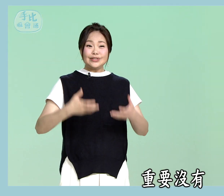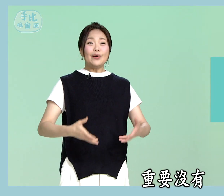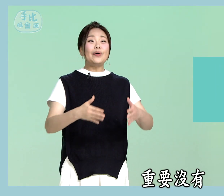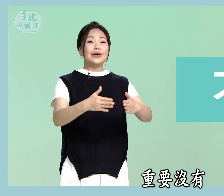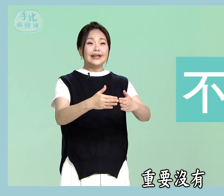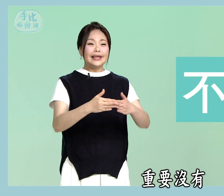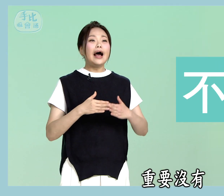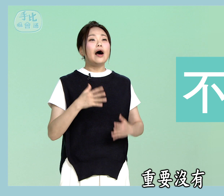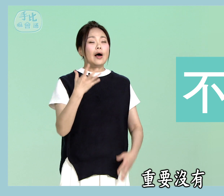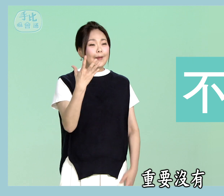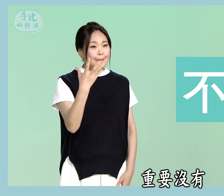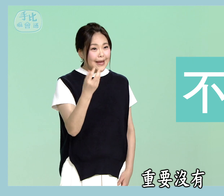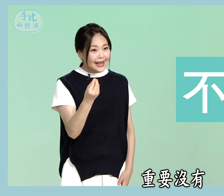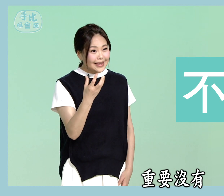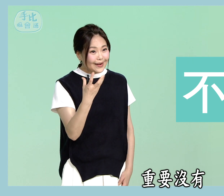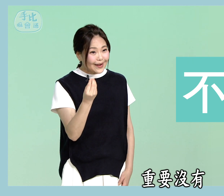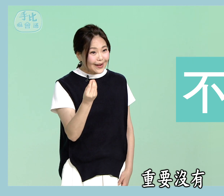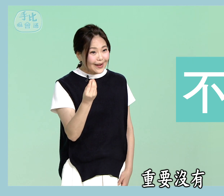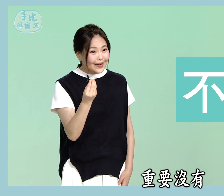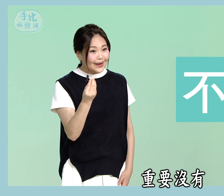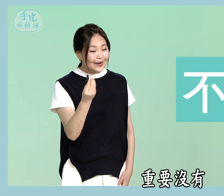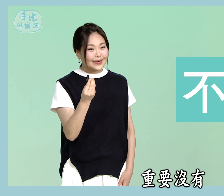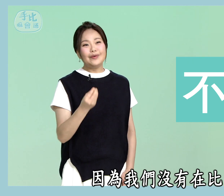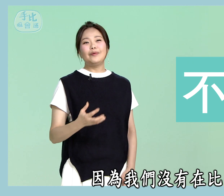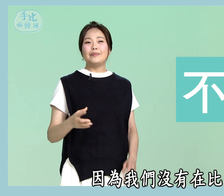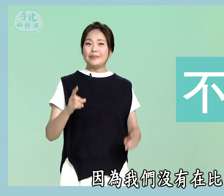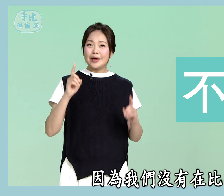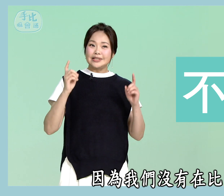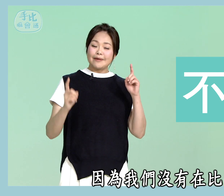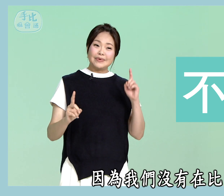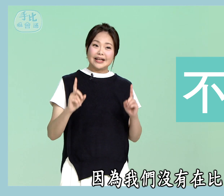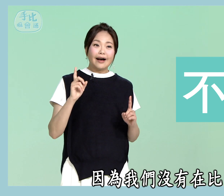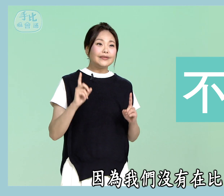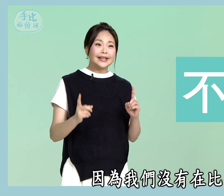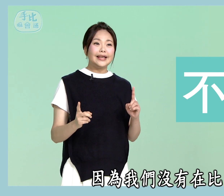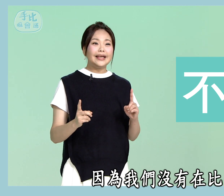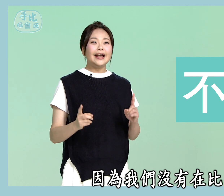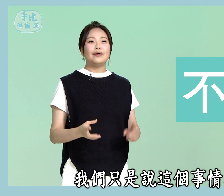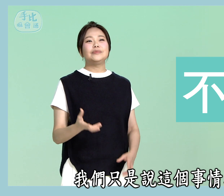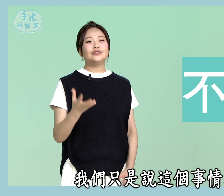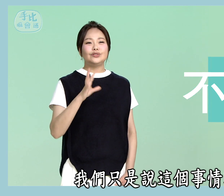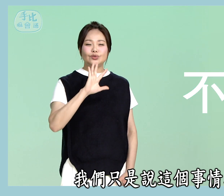重要没有，因为我们没有在比高低，我们只是说哎